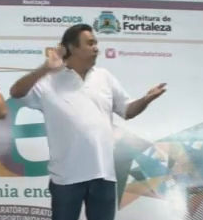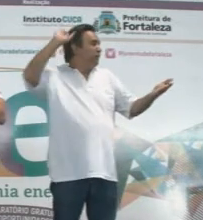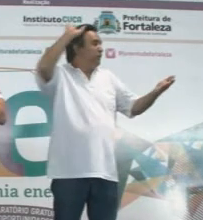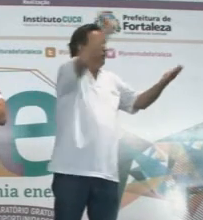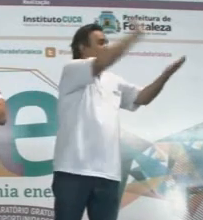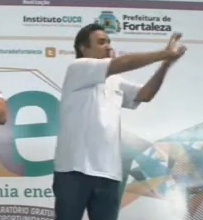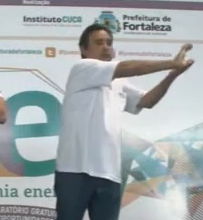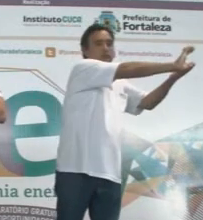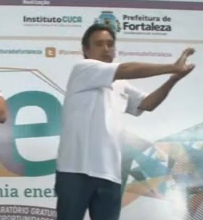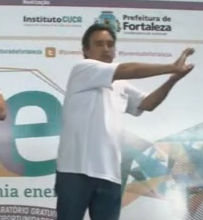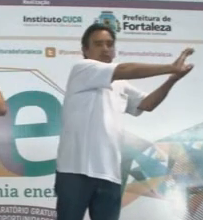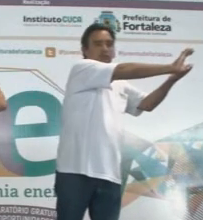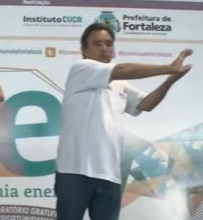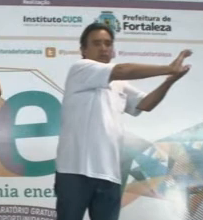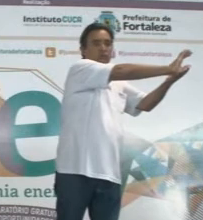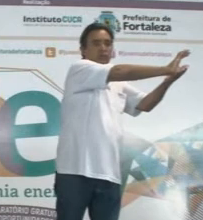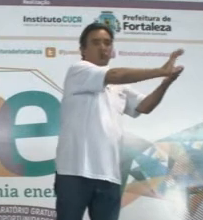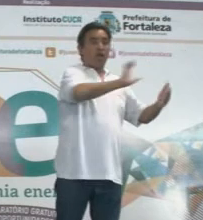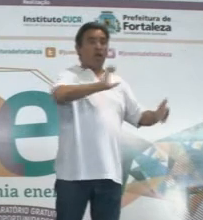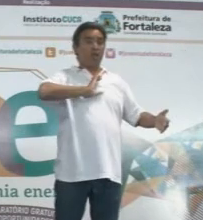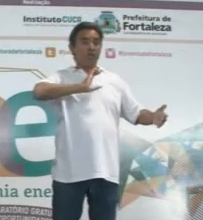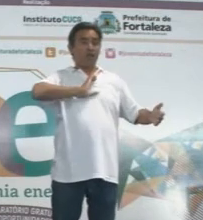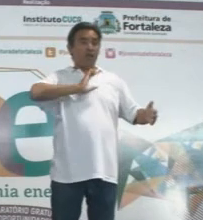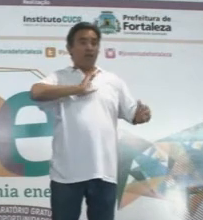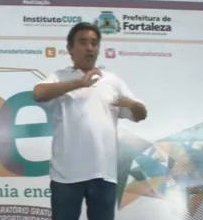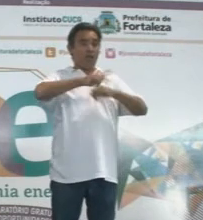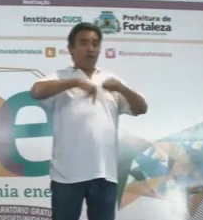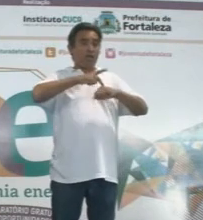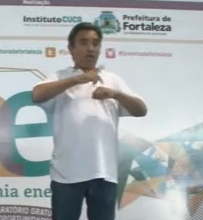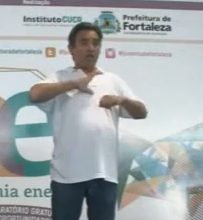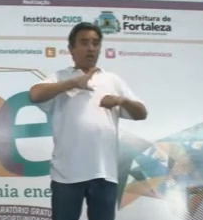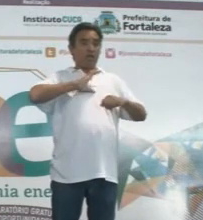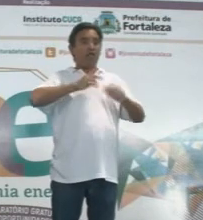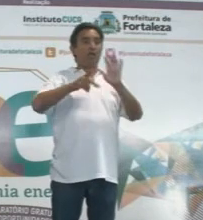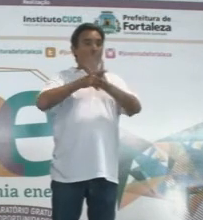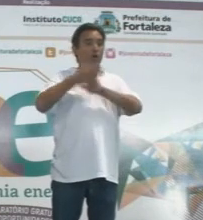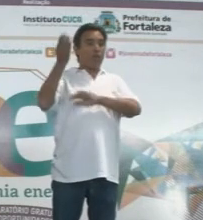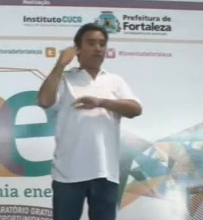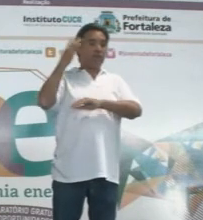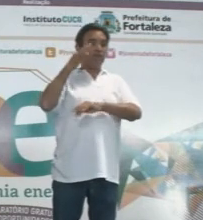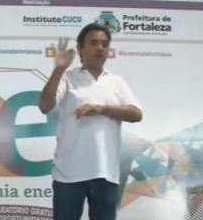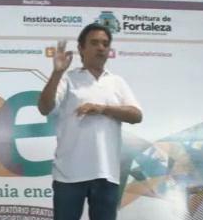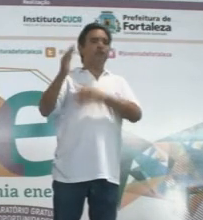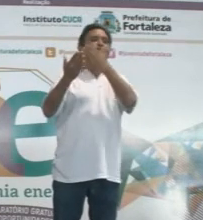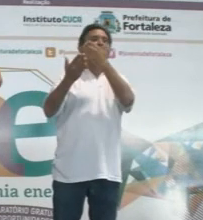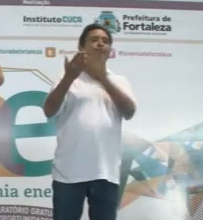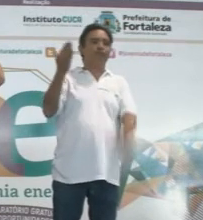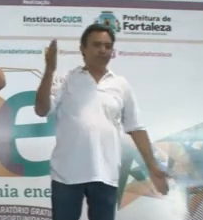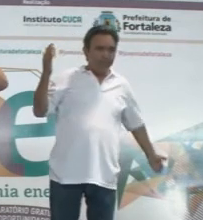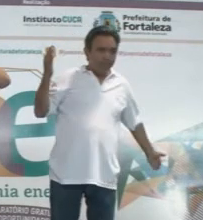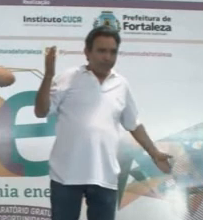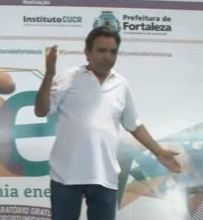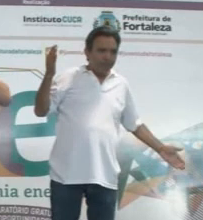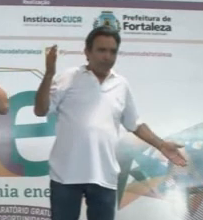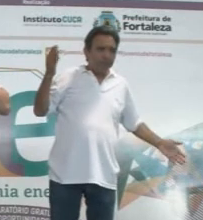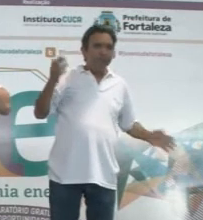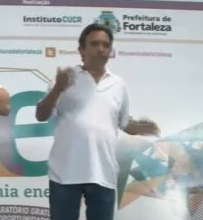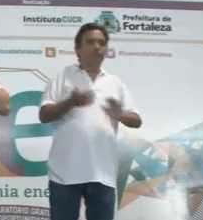o Canadá. O avô do rei, do Luís XVI, o Luís XIV,